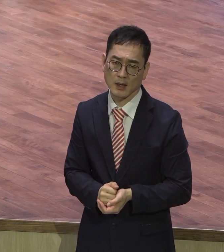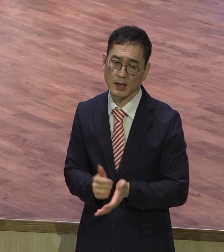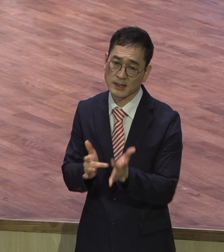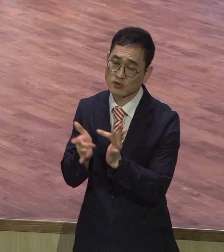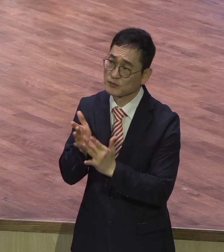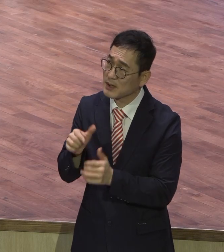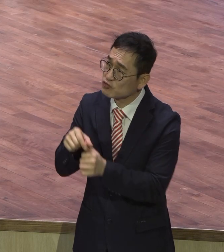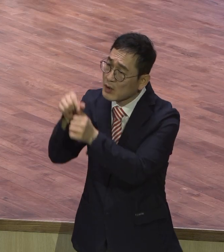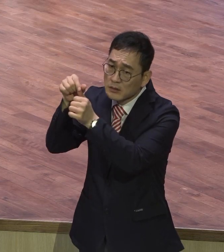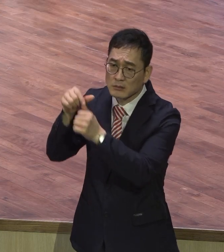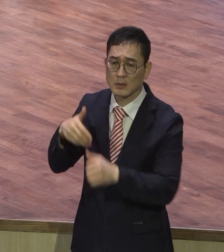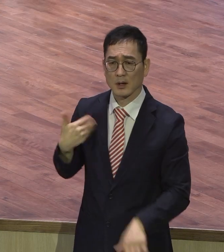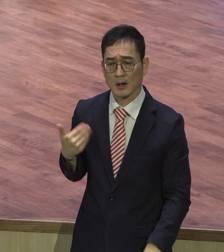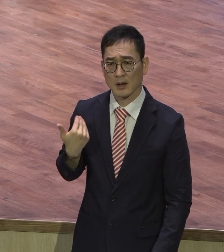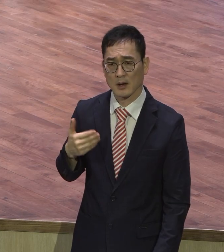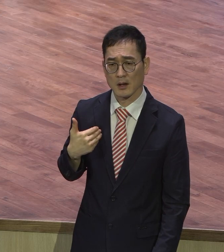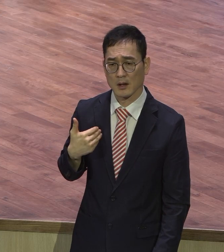너무 강해요.